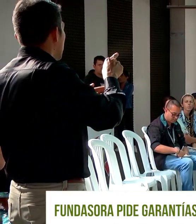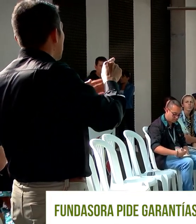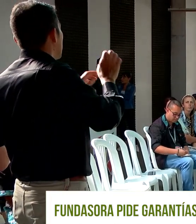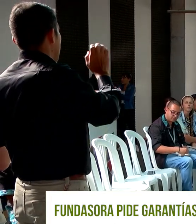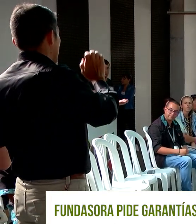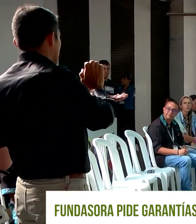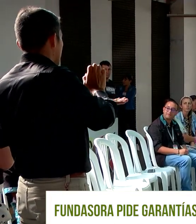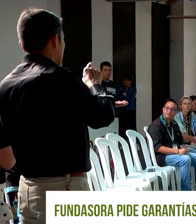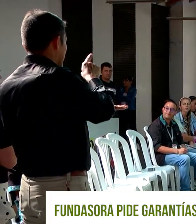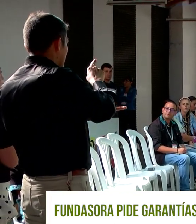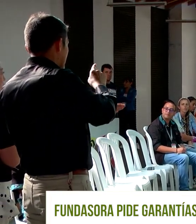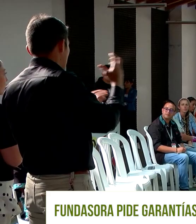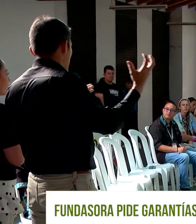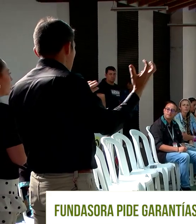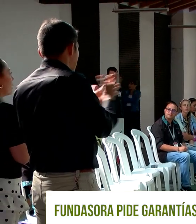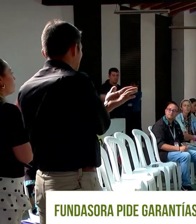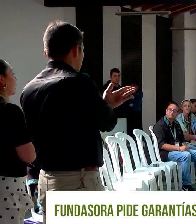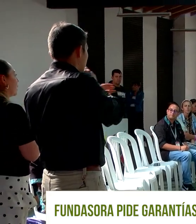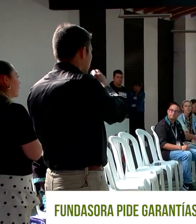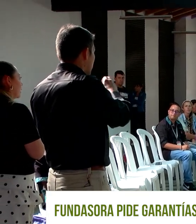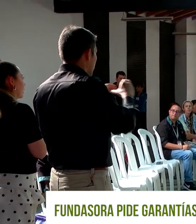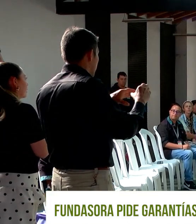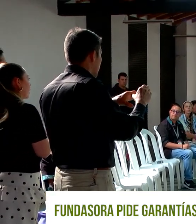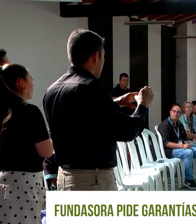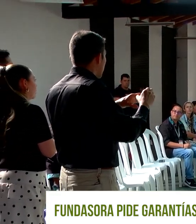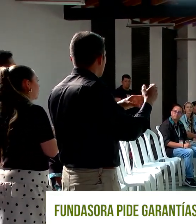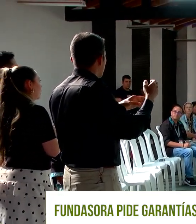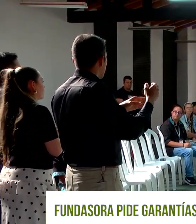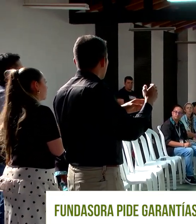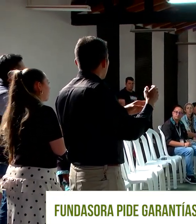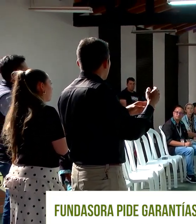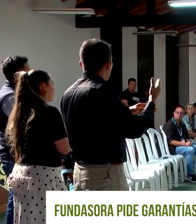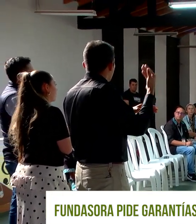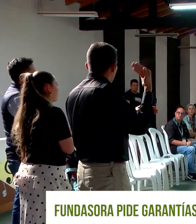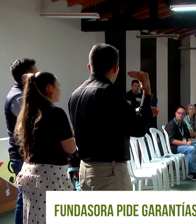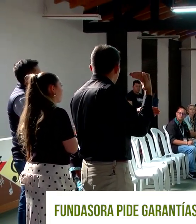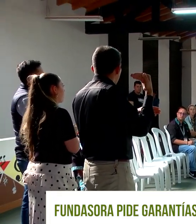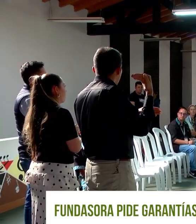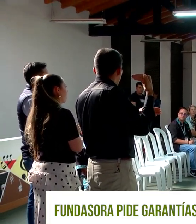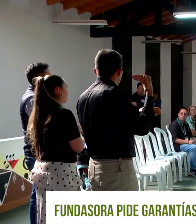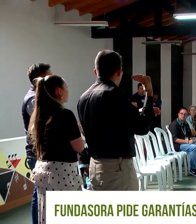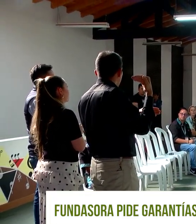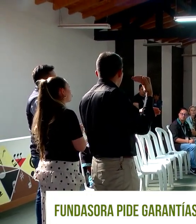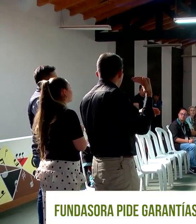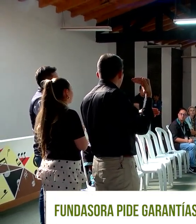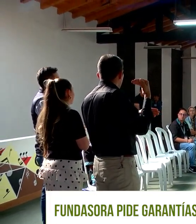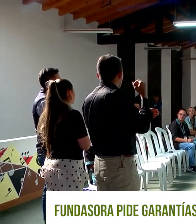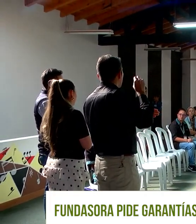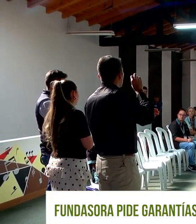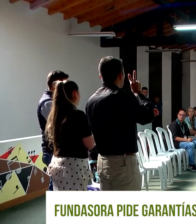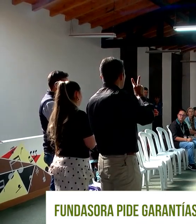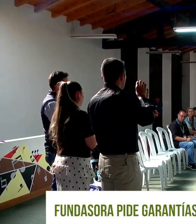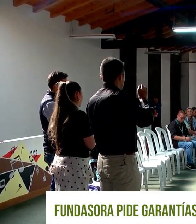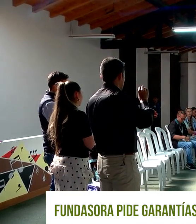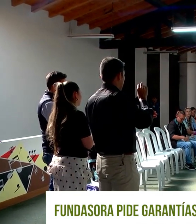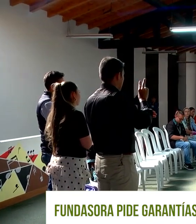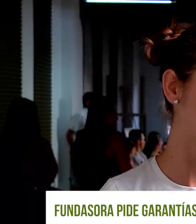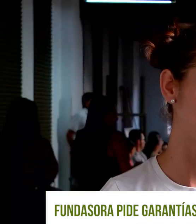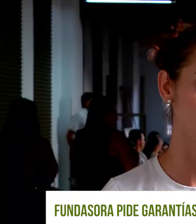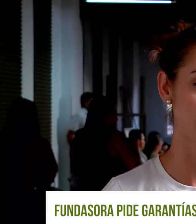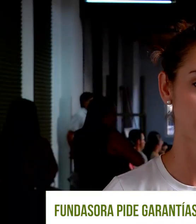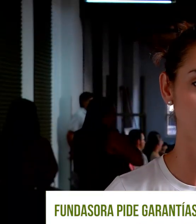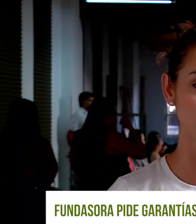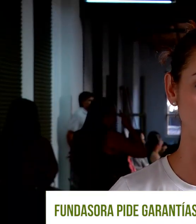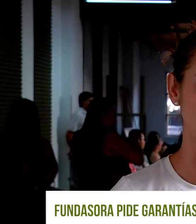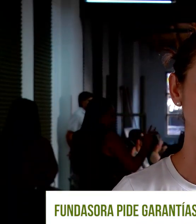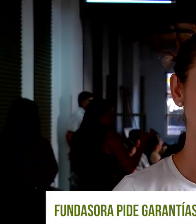cómo garantizar ese derecho y hacerlo bien. Porque la mayor problemática que vemos ahorita este año es que no tenemos garantías laborales para